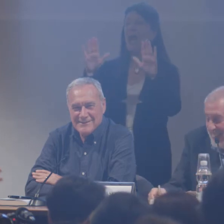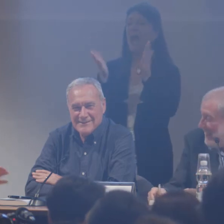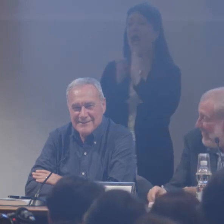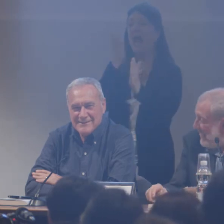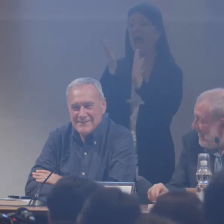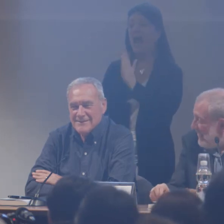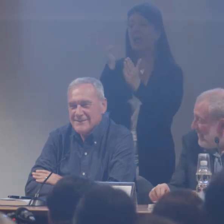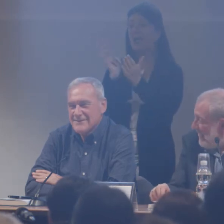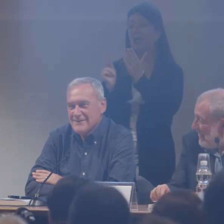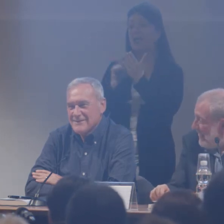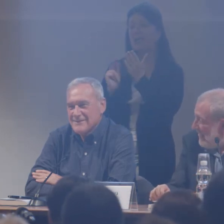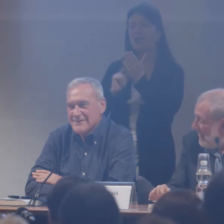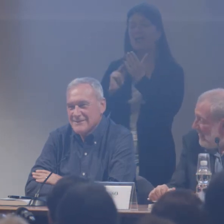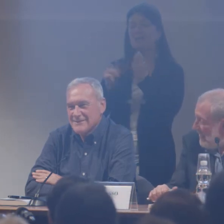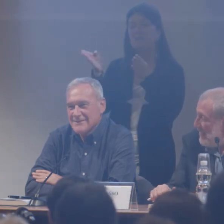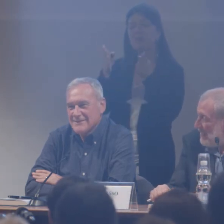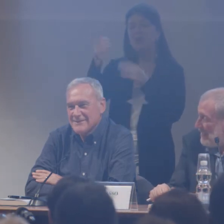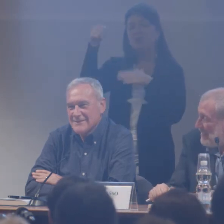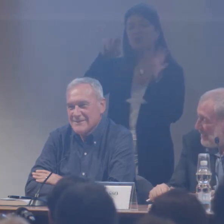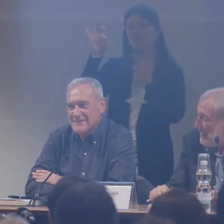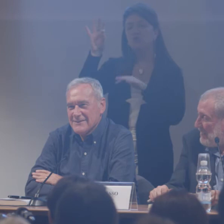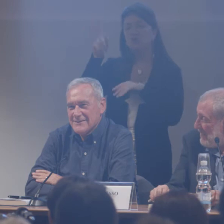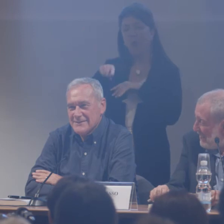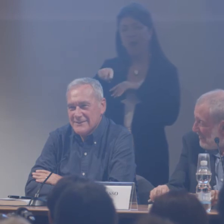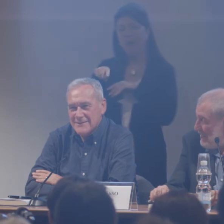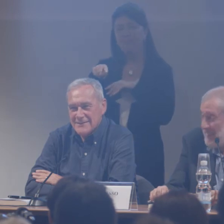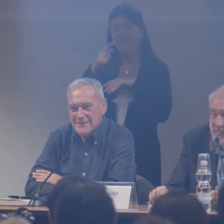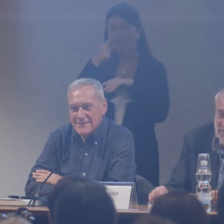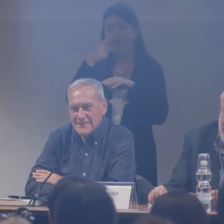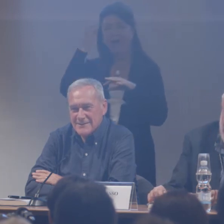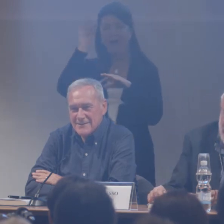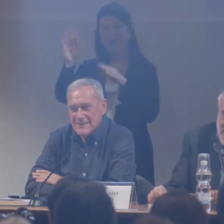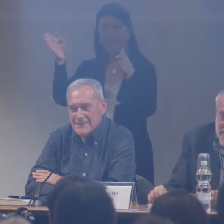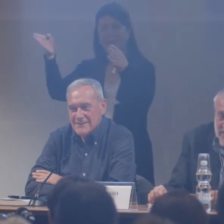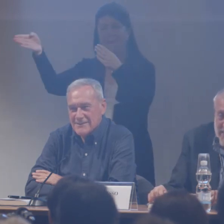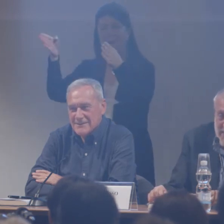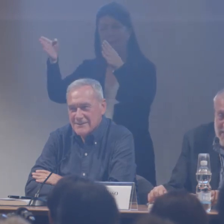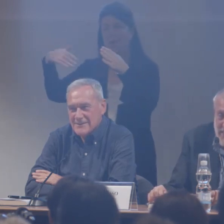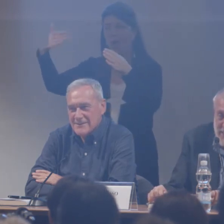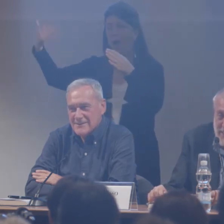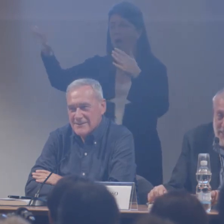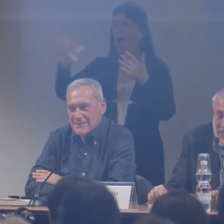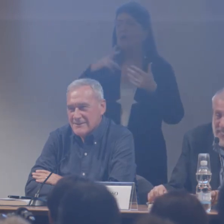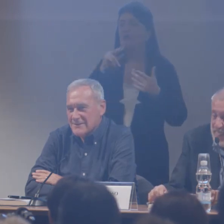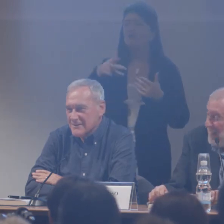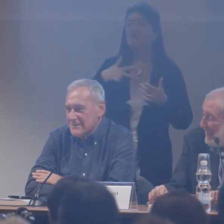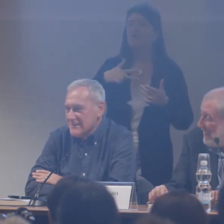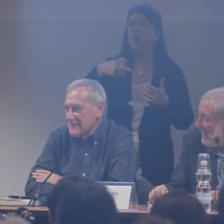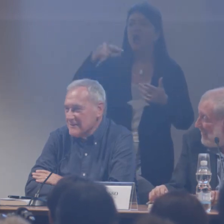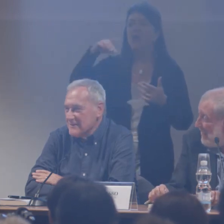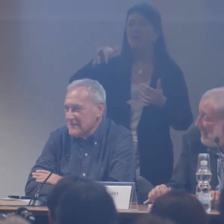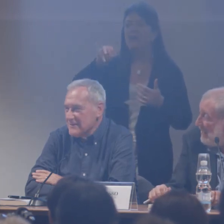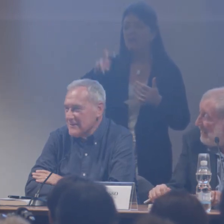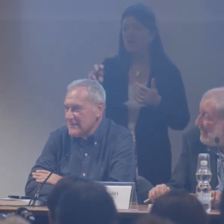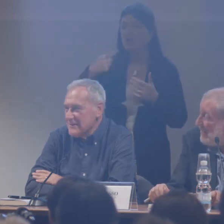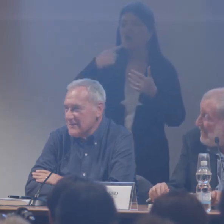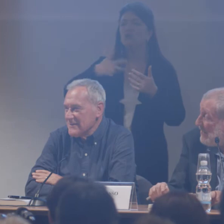qui magari sbaglio, negli anni 50, riferendosi a un'epoca, quindi noi ancora, tu dici: ma c'è Addio Pizzo, ci sono i ragazzi di Addio